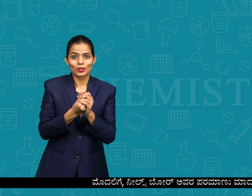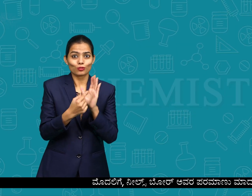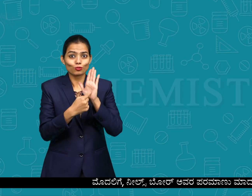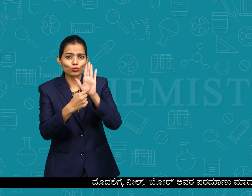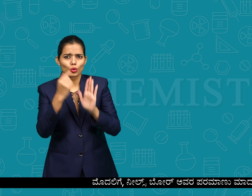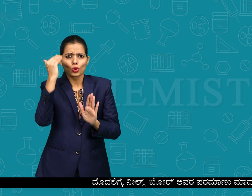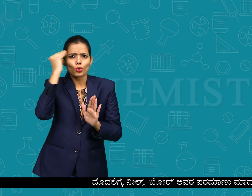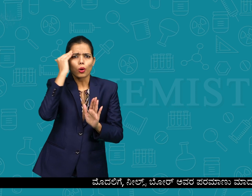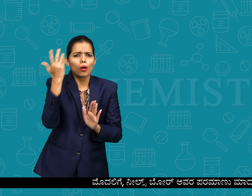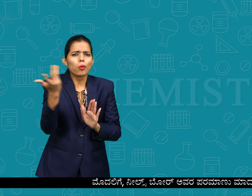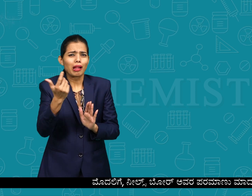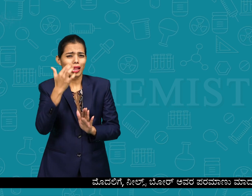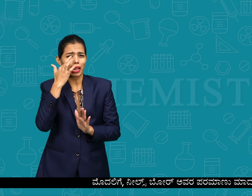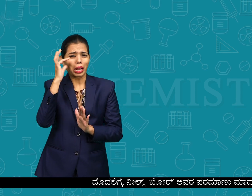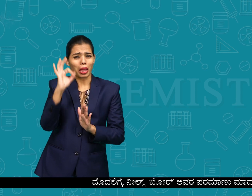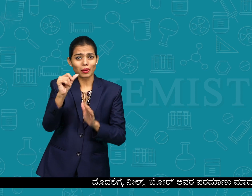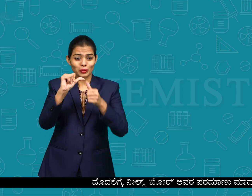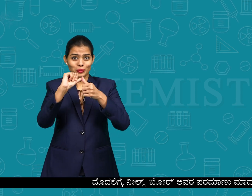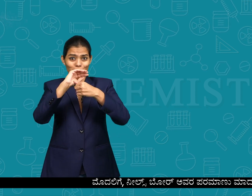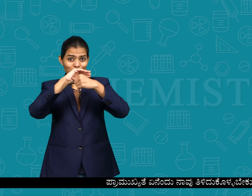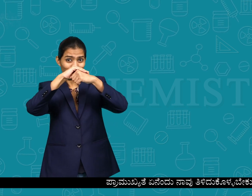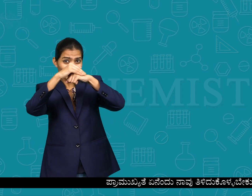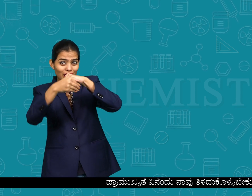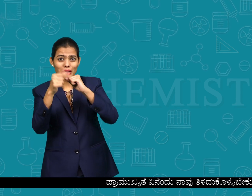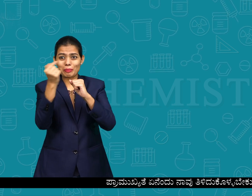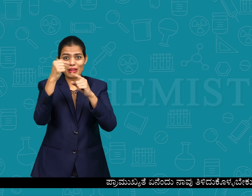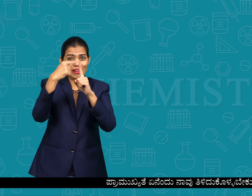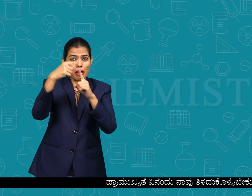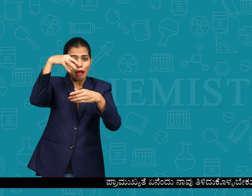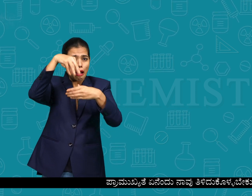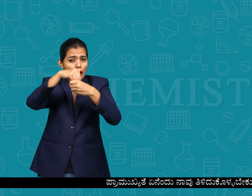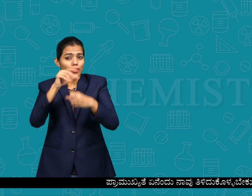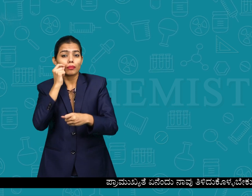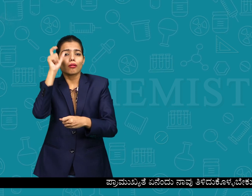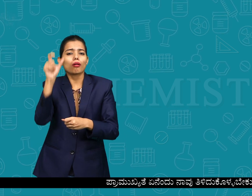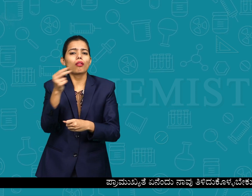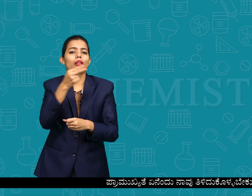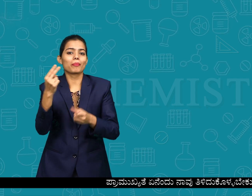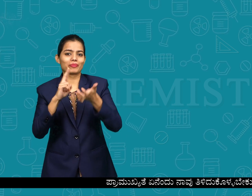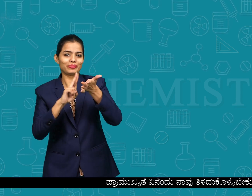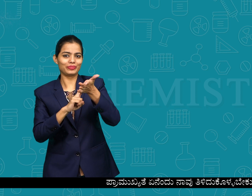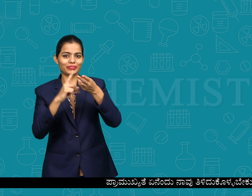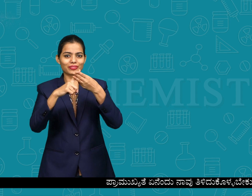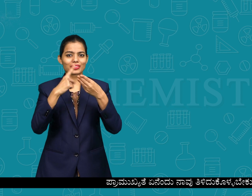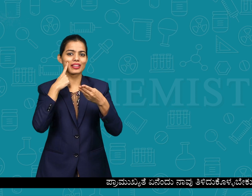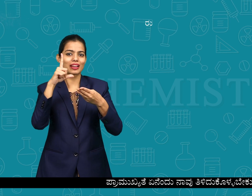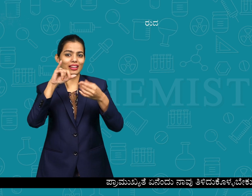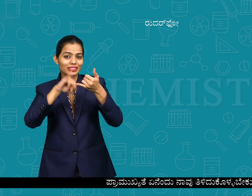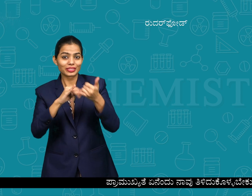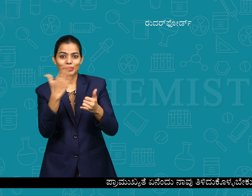ಮೊದಲಿಗೆ ನೀಲ್ಸ್ ಬೋರ್ ಅವರ ಪರಮಾಣು ಮಾದರಿಯ ಪ್ರಾಮುಖ್ಯತೆ ಏನೆಂದು ನಾವು ತಿಳಿದುಕೊಳ್ಳಬೇಕು.